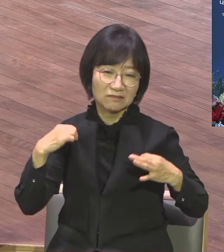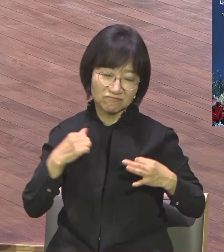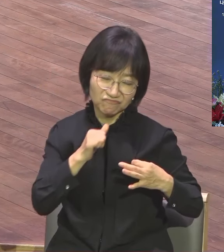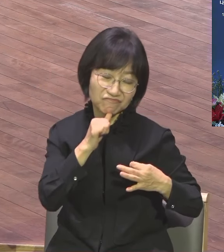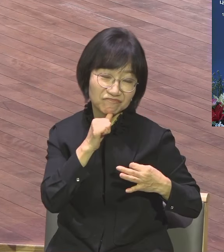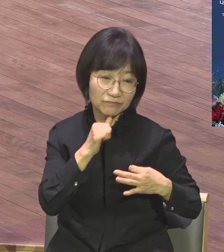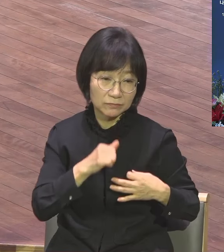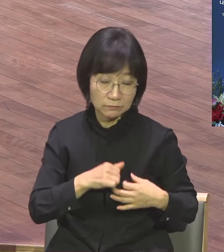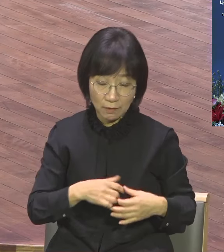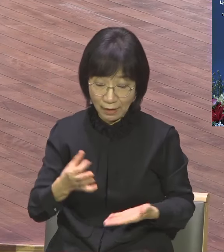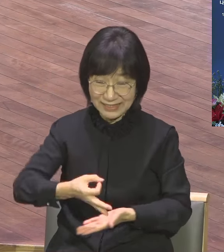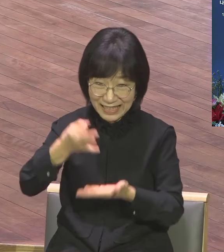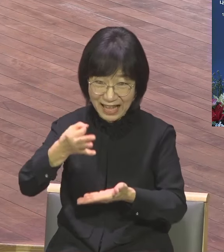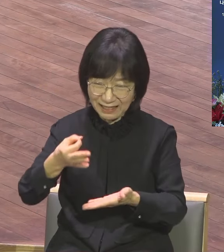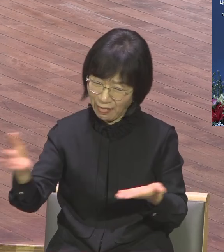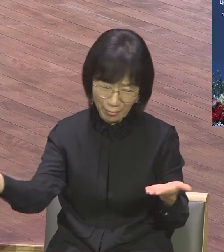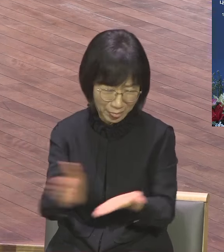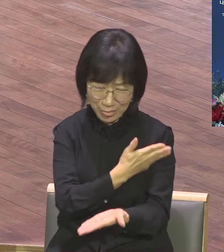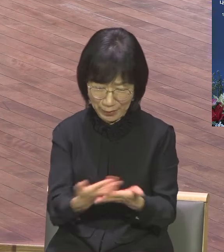아무것도 없어요.